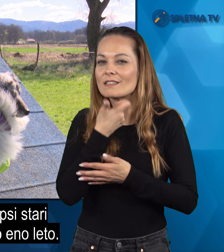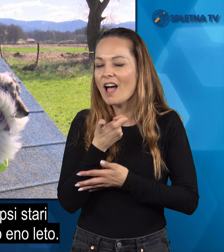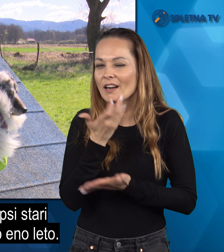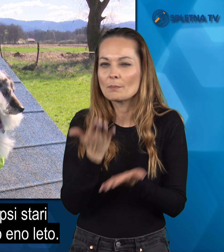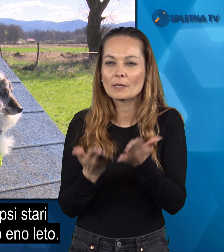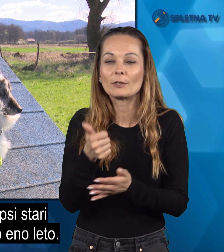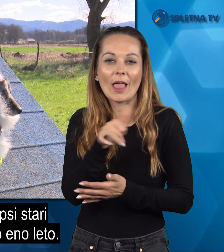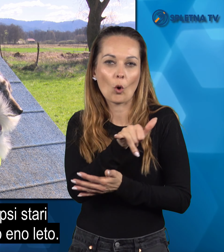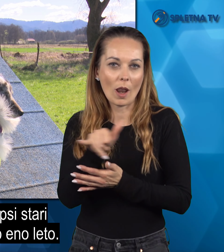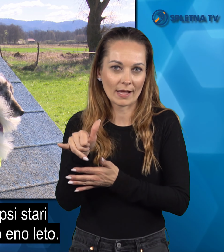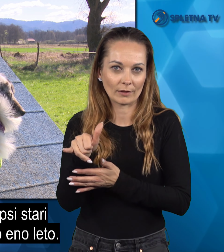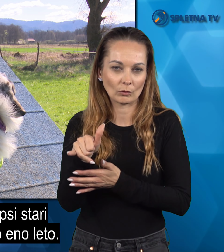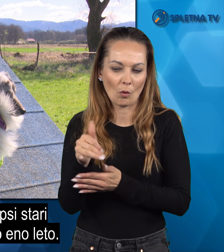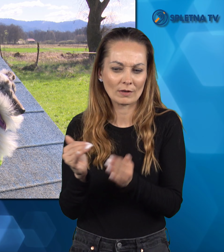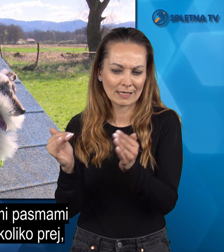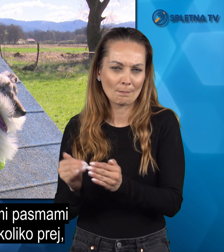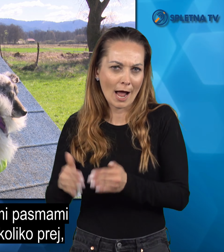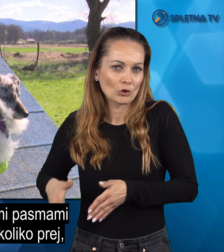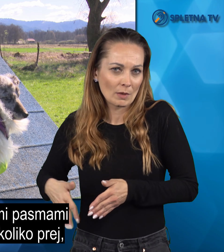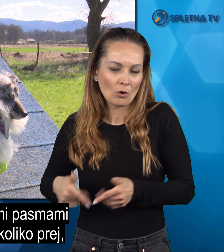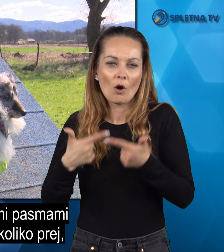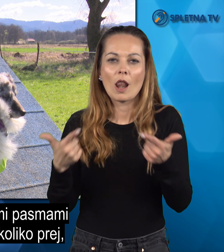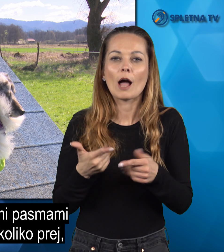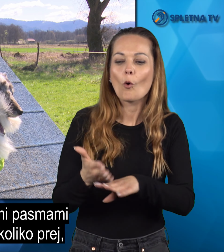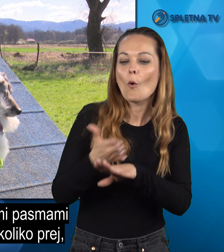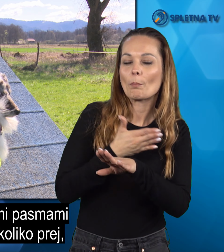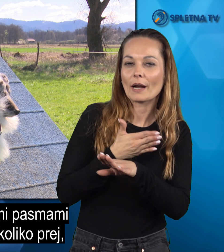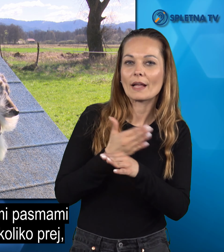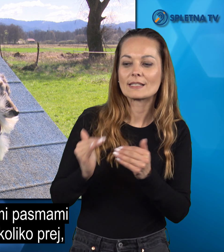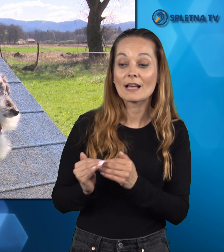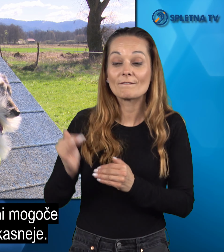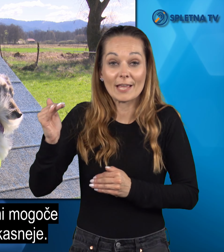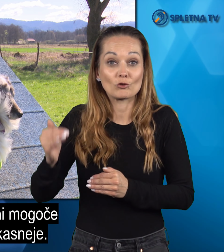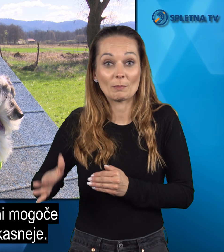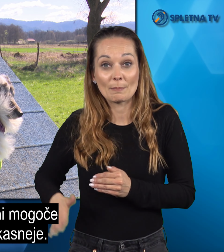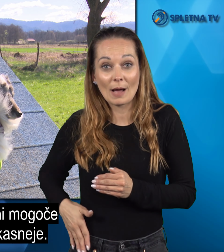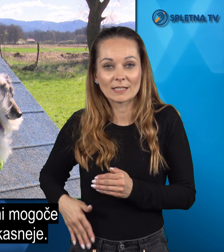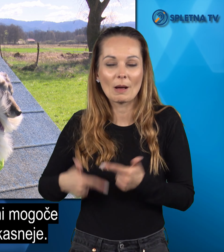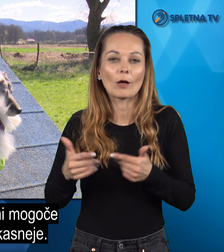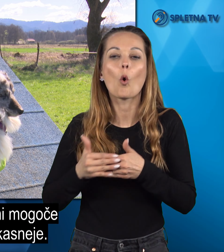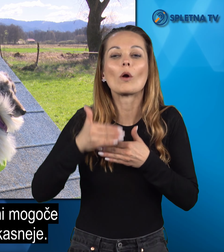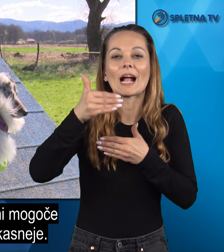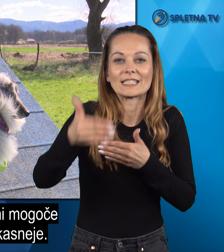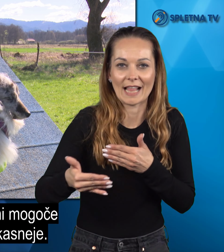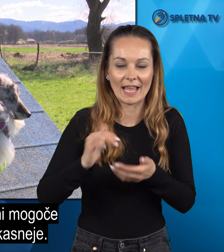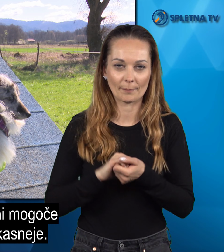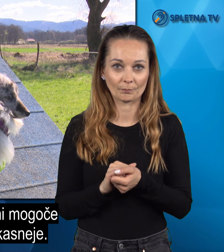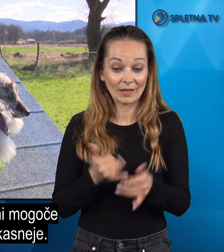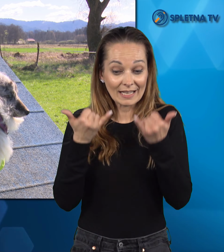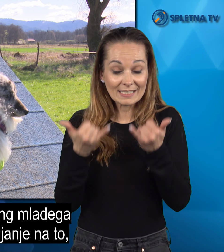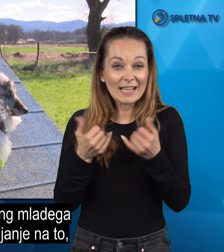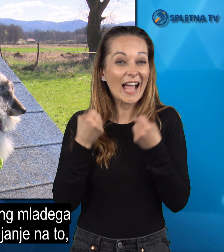psi stari približno 1 leto. Z manjšimi pasmami lahko nekoliko prej, z večjimi mogoče malo